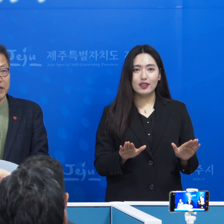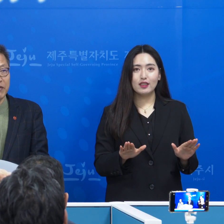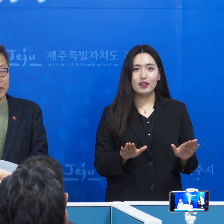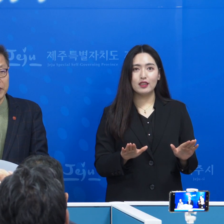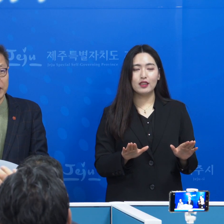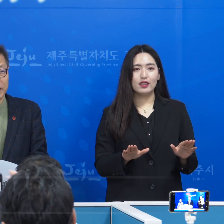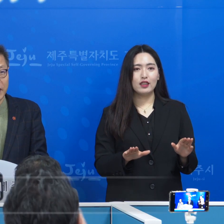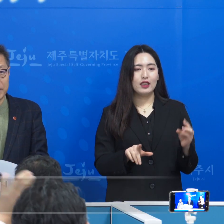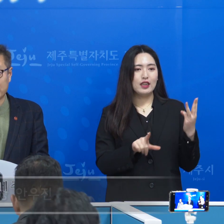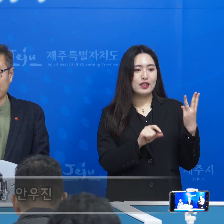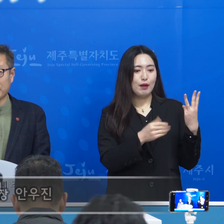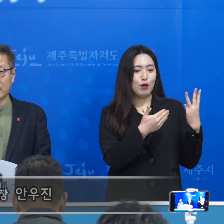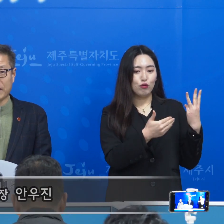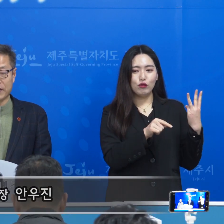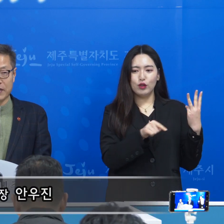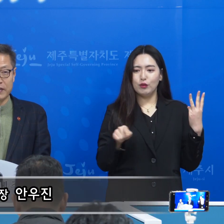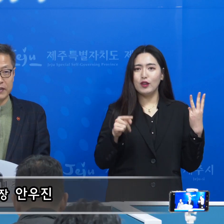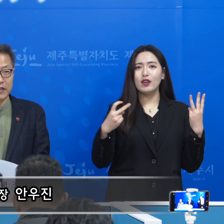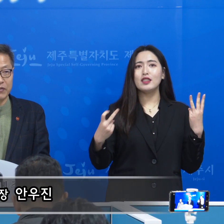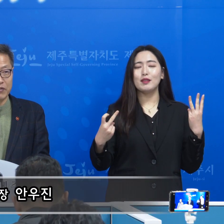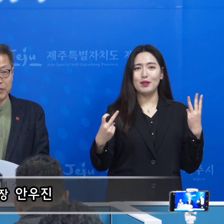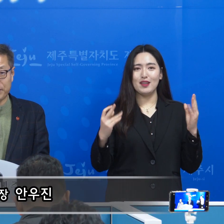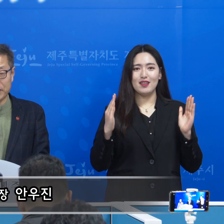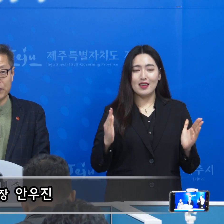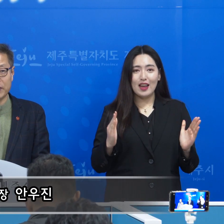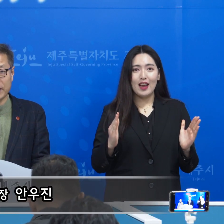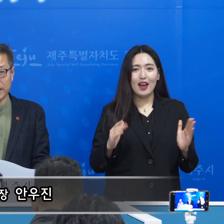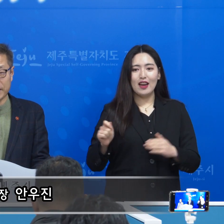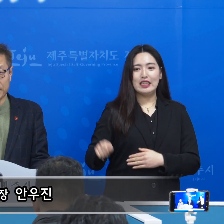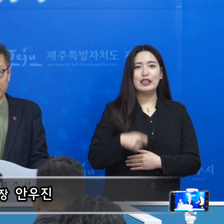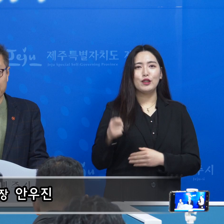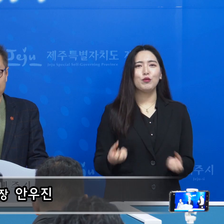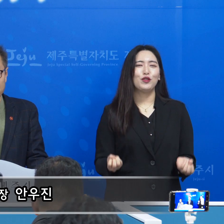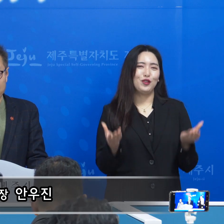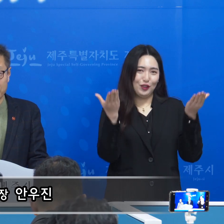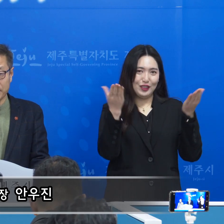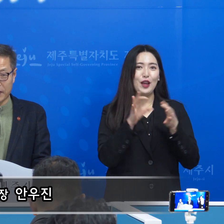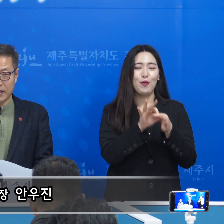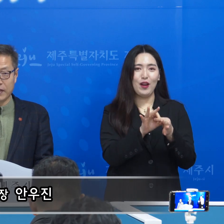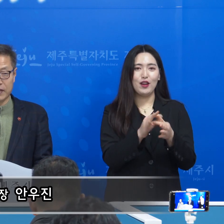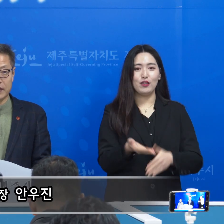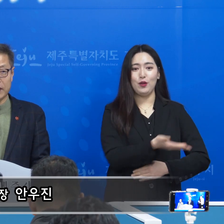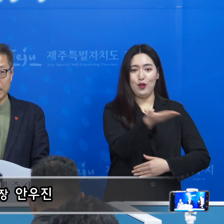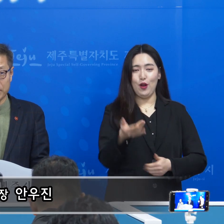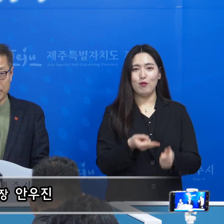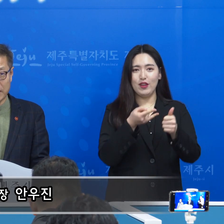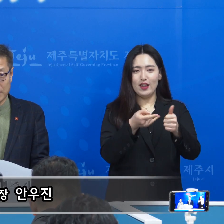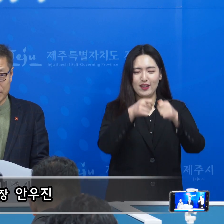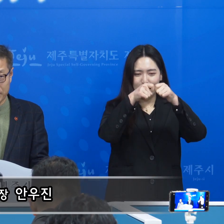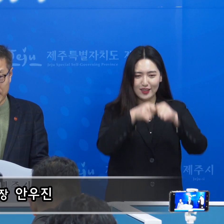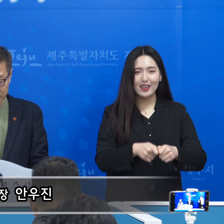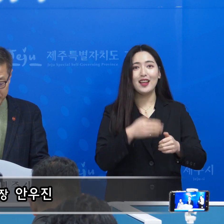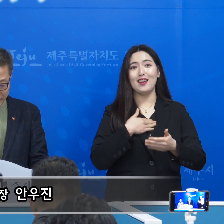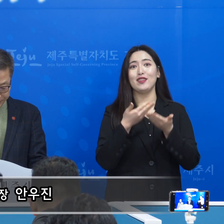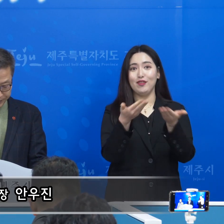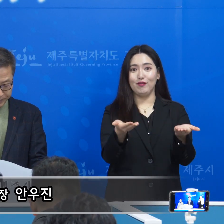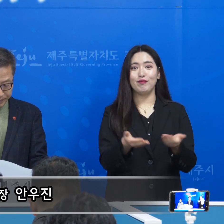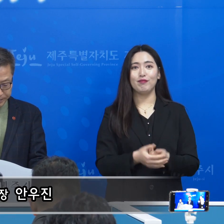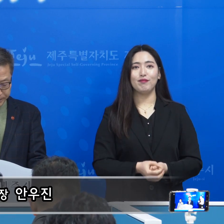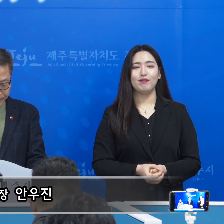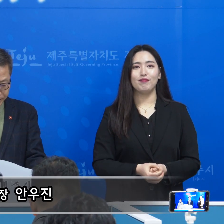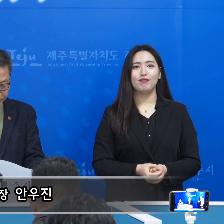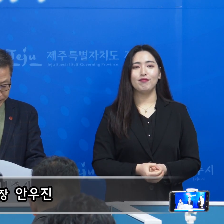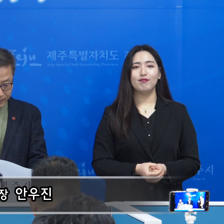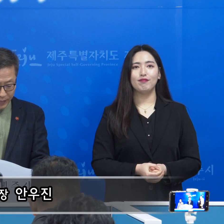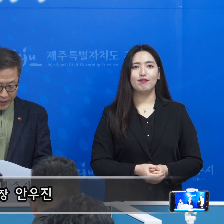네, 3월 9일부터 3월 10일까지 개최되는 제주들불축제에 대해 가지고 여러분께 자세한 소식을 알려드리도록 하겠습니다.